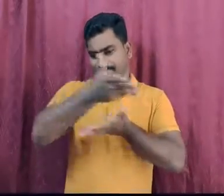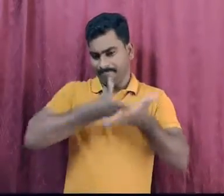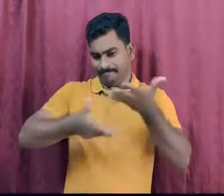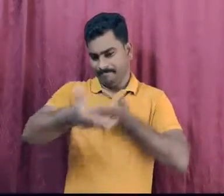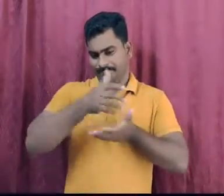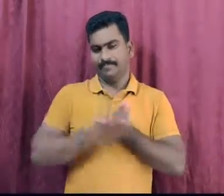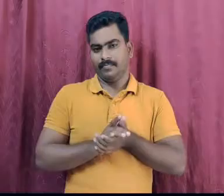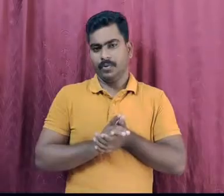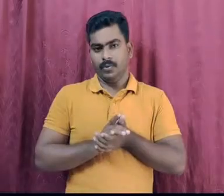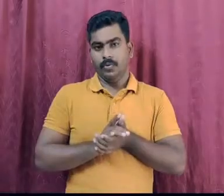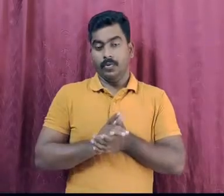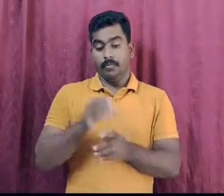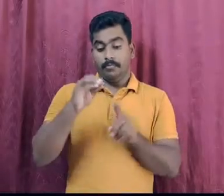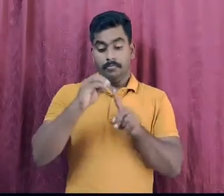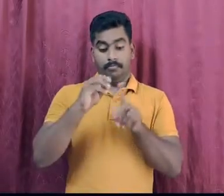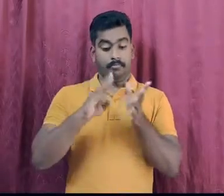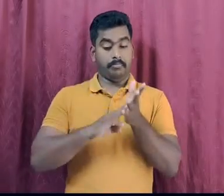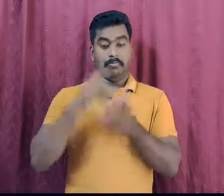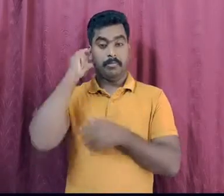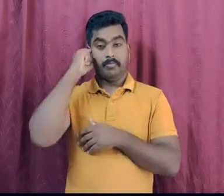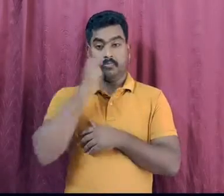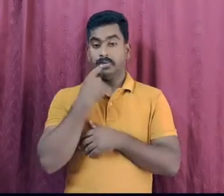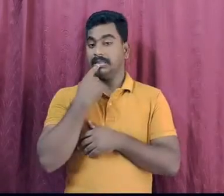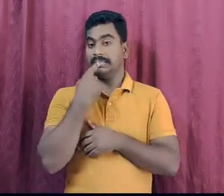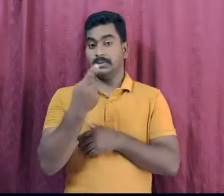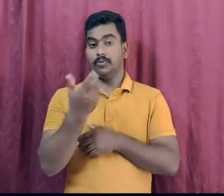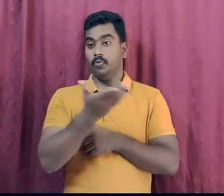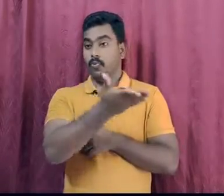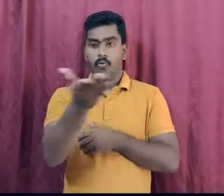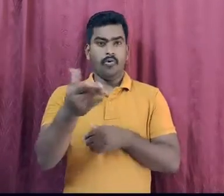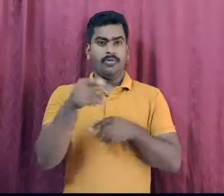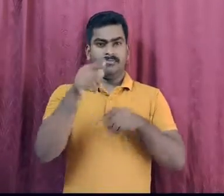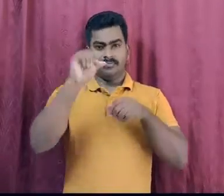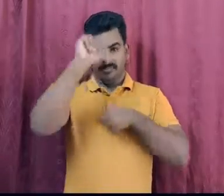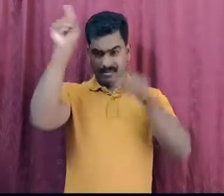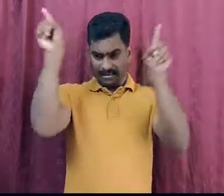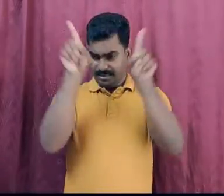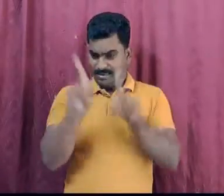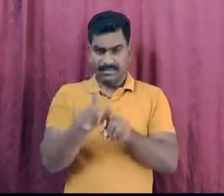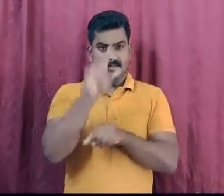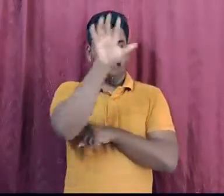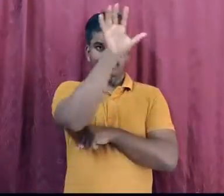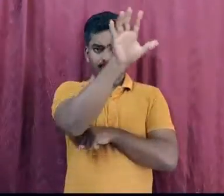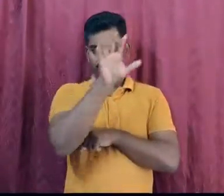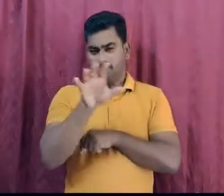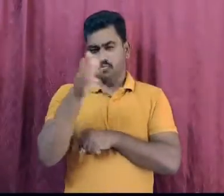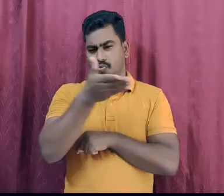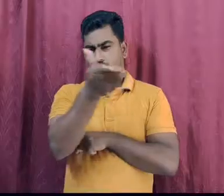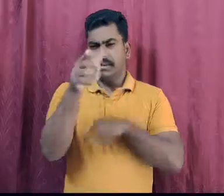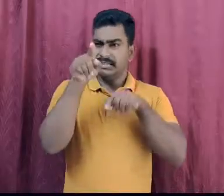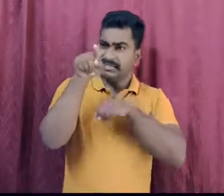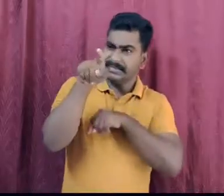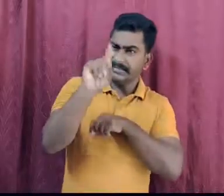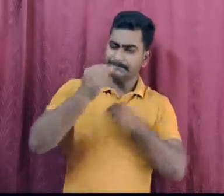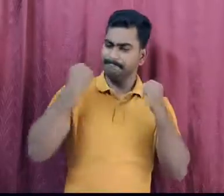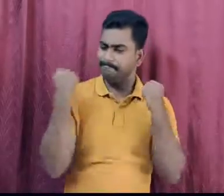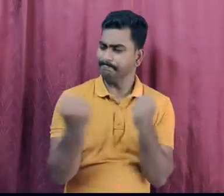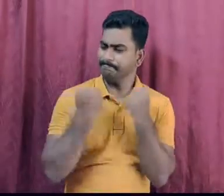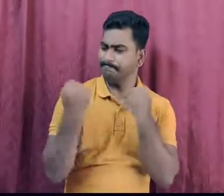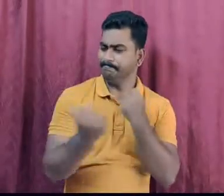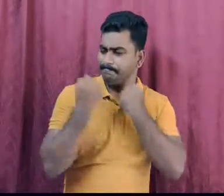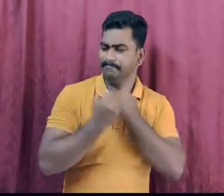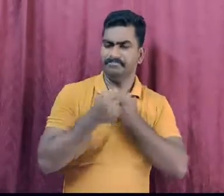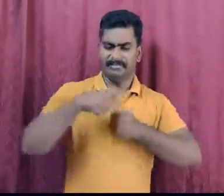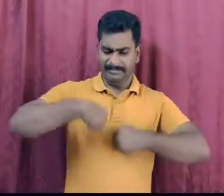ഈ കാലഘട്ടത്തിൽ രാജ്യം സ്വയം പര്യാപ്തത കൈവരിക്കണം എന്ന പാഠമാണ് ഉൾക്കൊള്ളേണ്ടതെന്ന് പ്രധാനമന്ത്രി